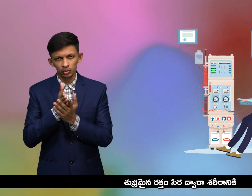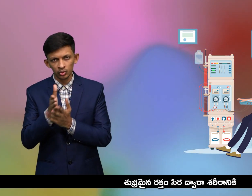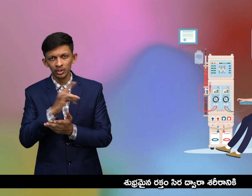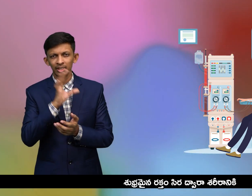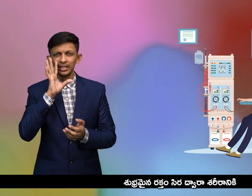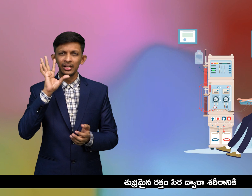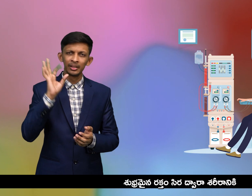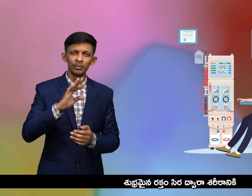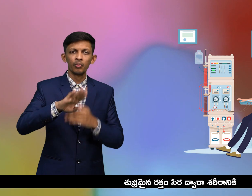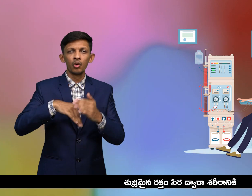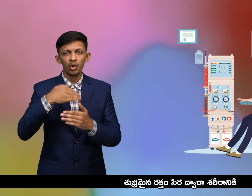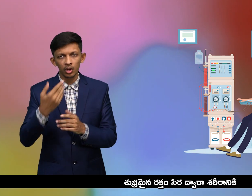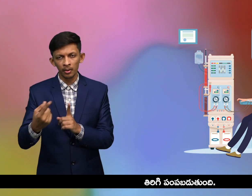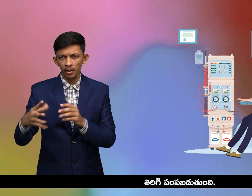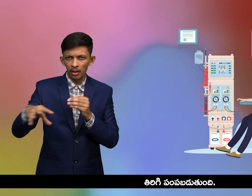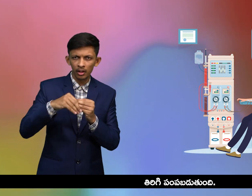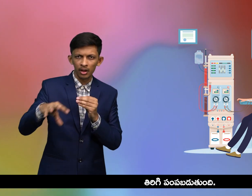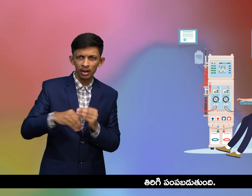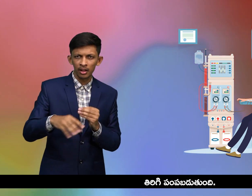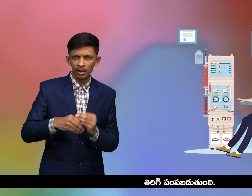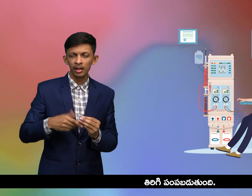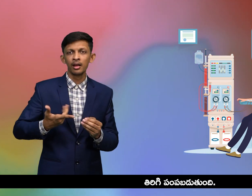ద్వారా శరీరానికి తిరిగి పంపబడుతుంది.